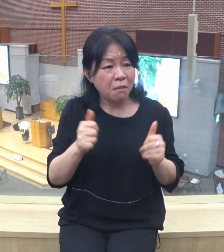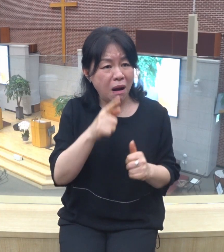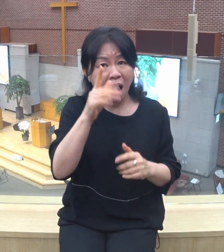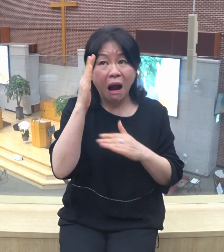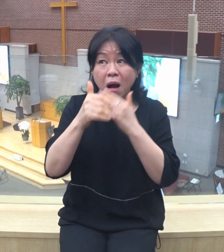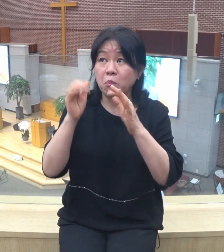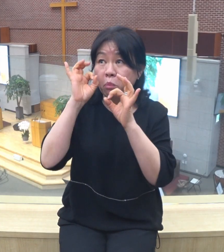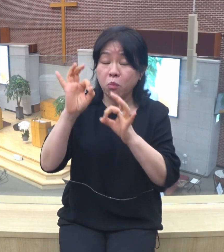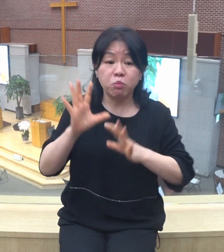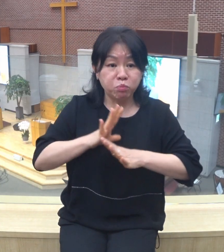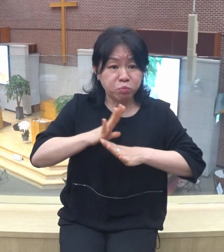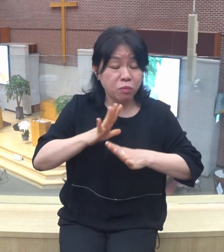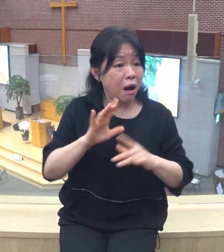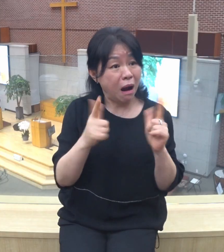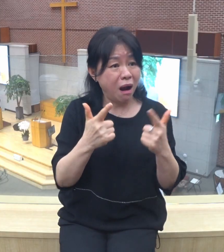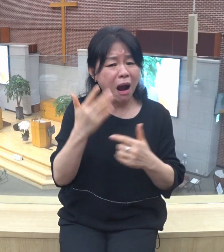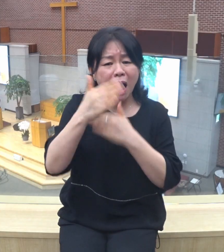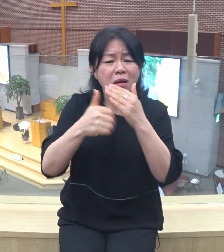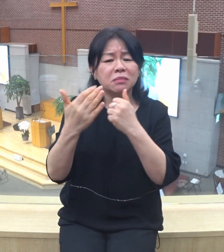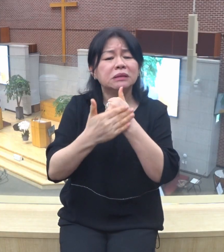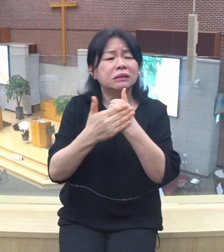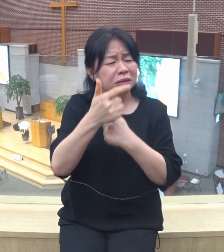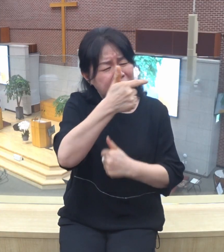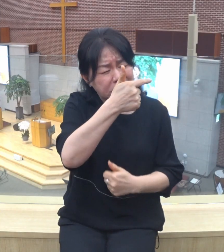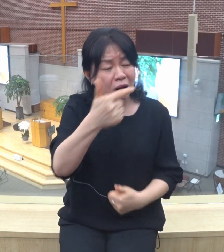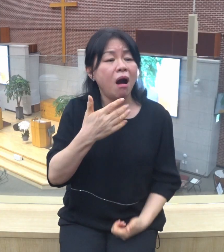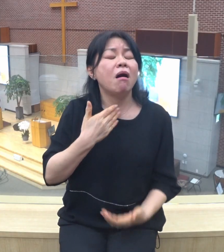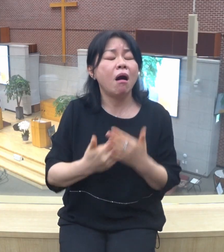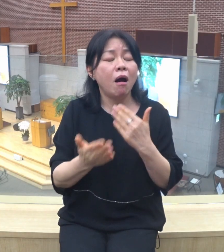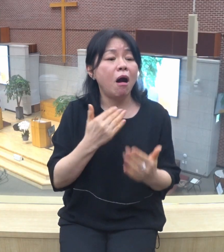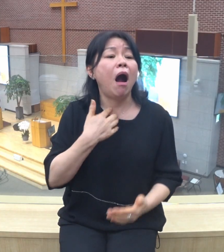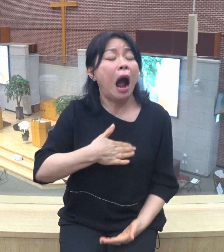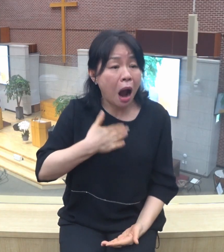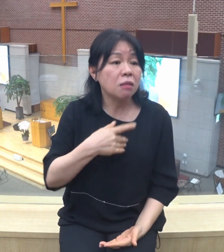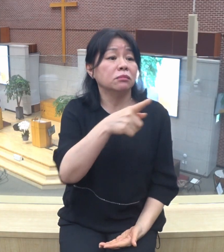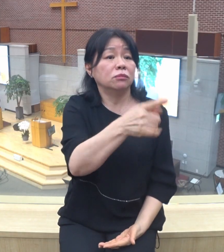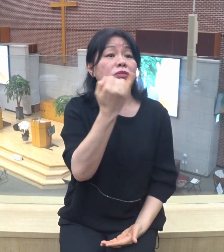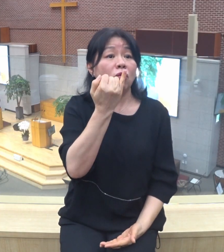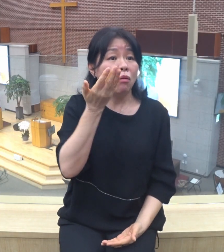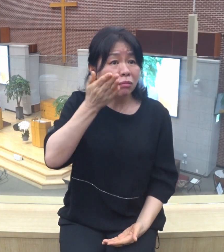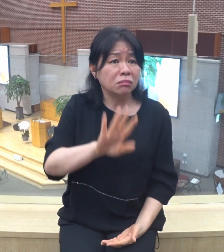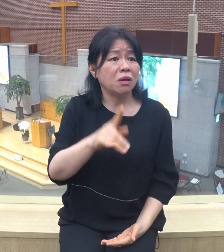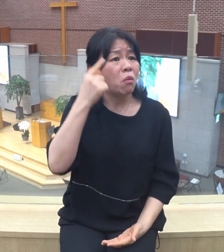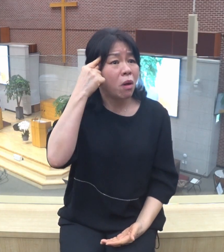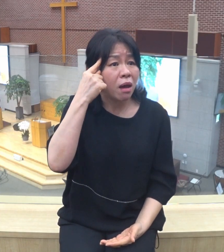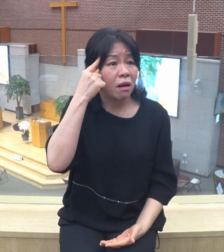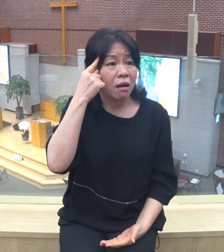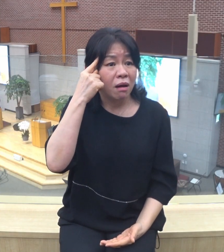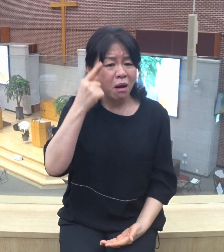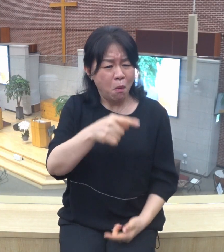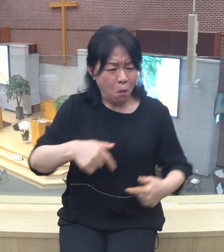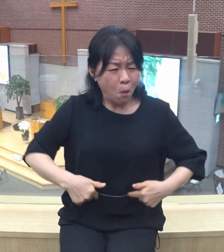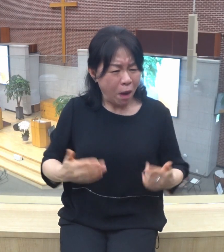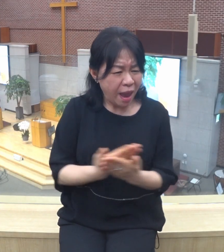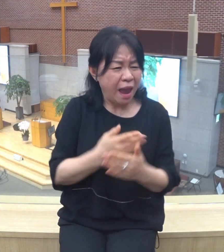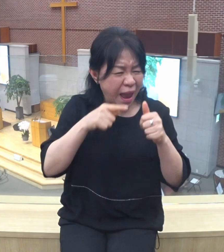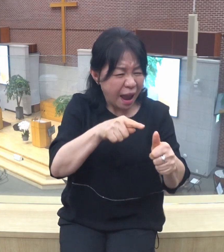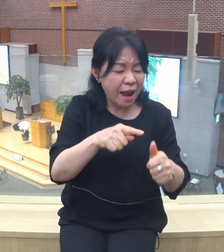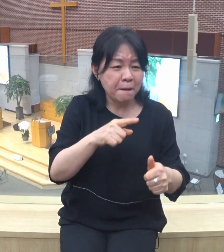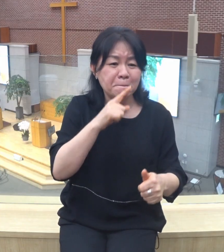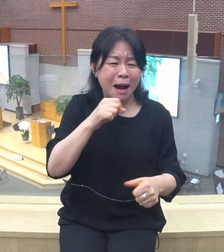않나? 하나님이 그렇게 많은 은혜를 주셨는데 이게 사람이 할 수 있는 일인가? 당장 회개하라고 따지고